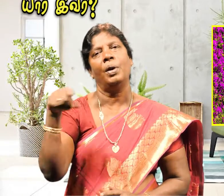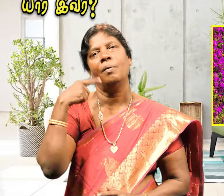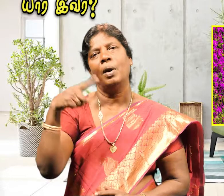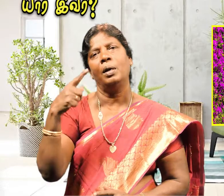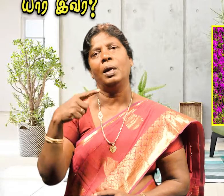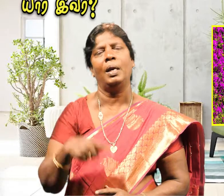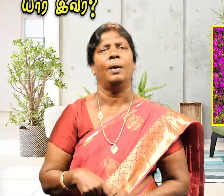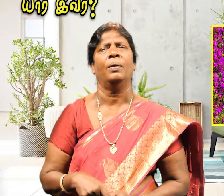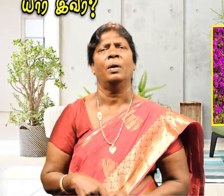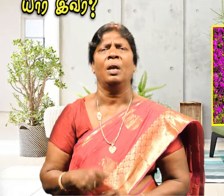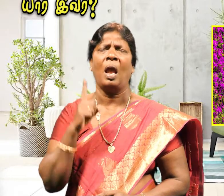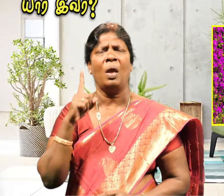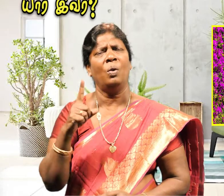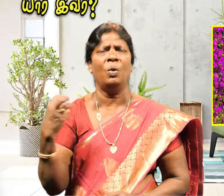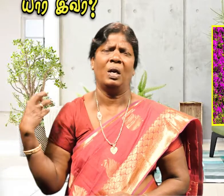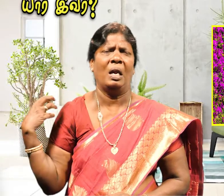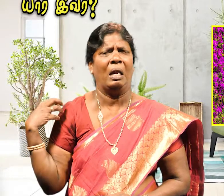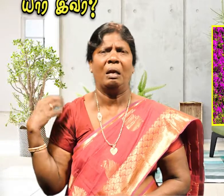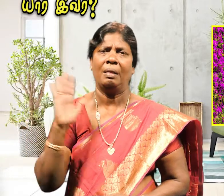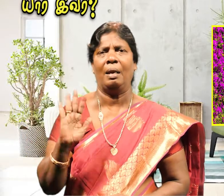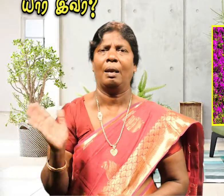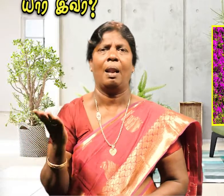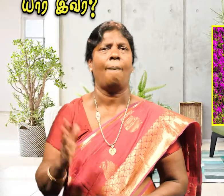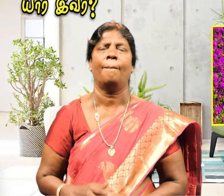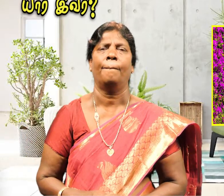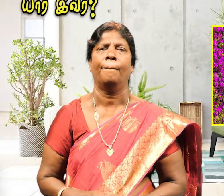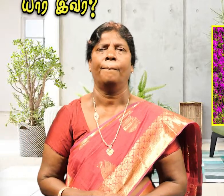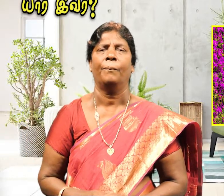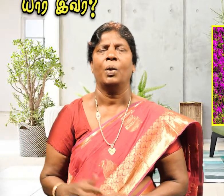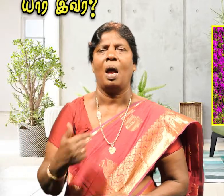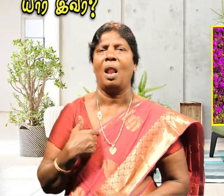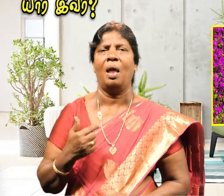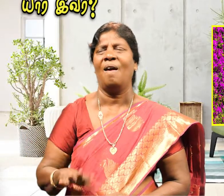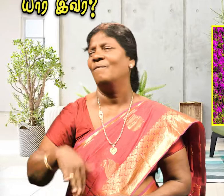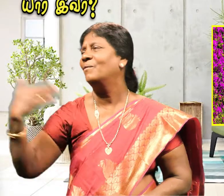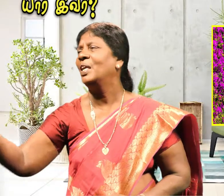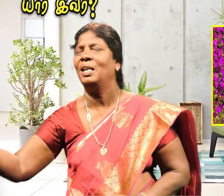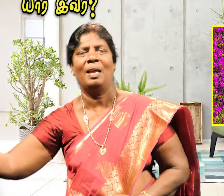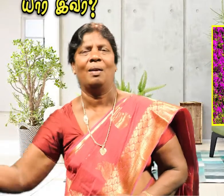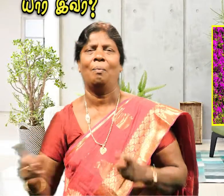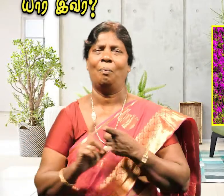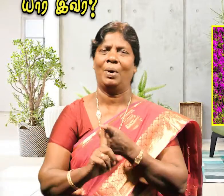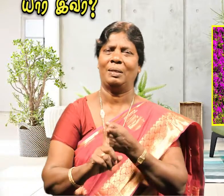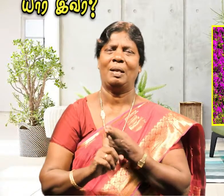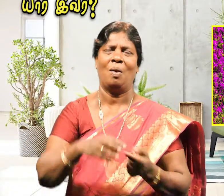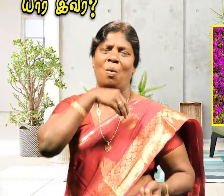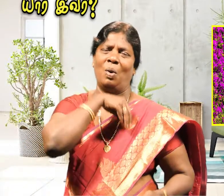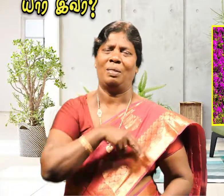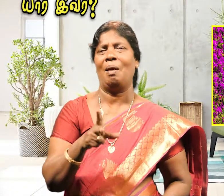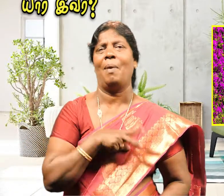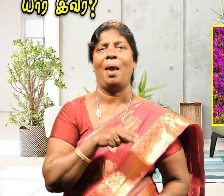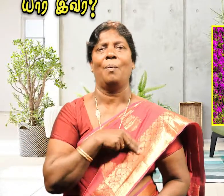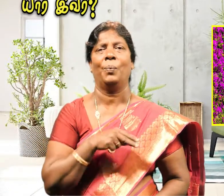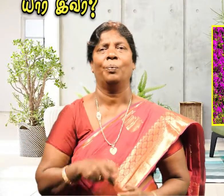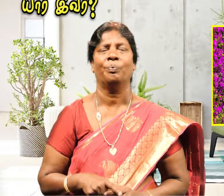ஒருவேளை உங்களுடைய வாழ்க்கையில் நீங்கள் ஏதோ ஒரு நெருக்கத்தில் இருக்கலாம். ஐயா, வெளியில் பிரச்சனைகள்,